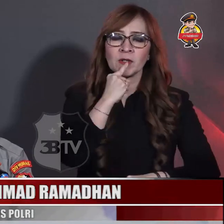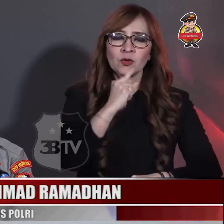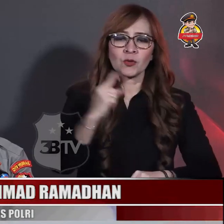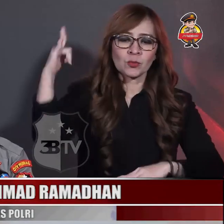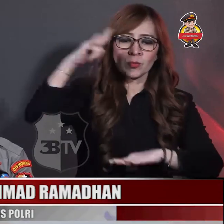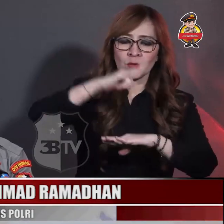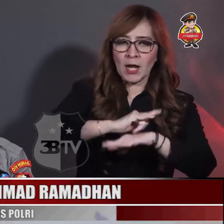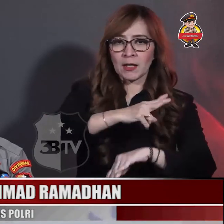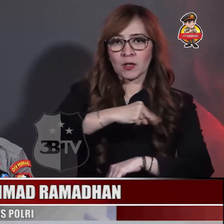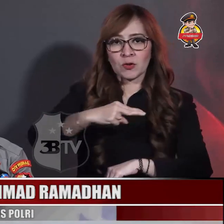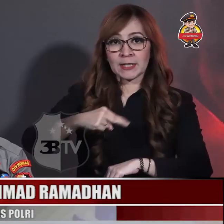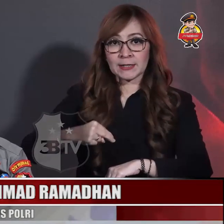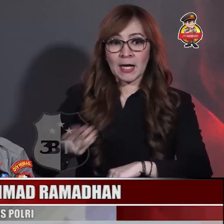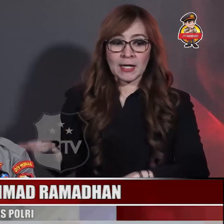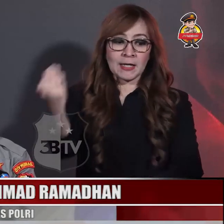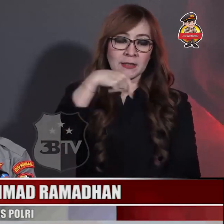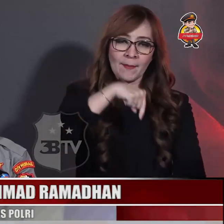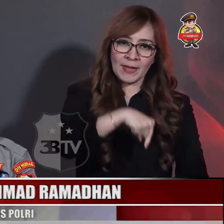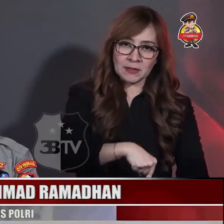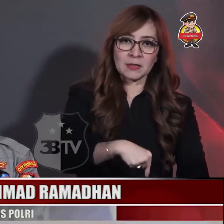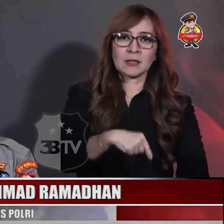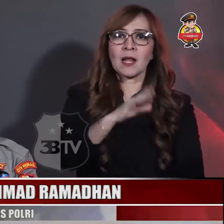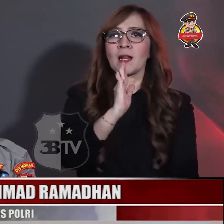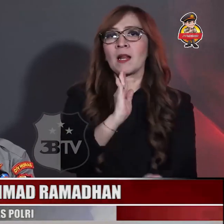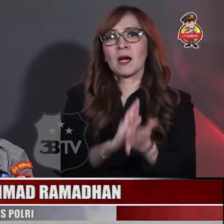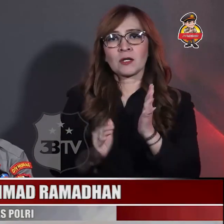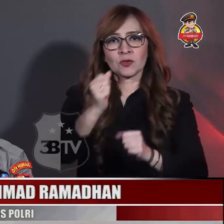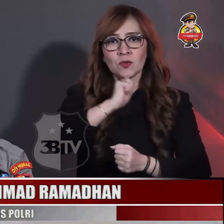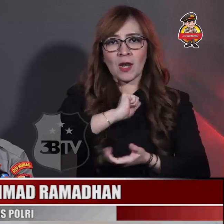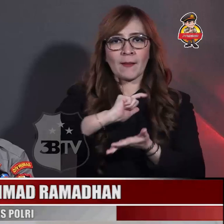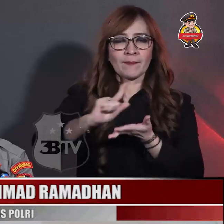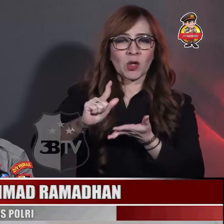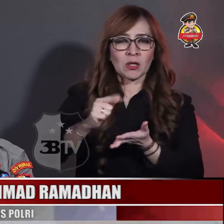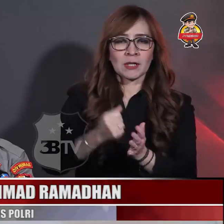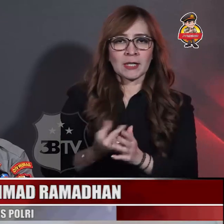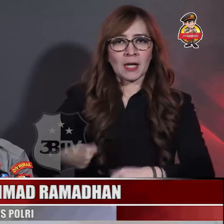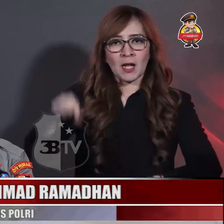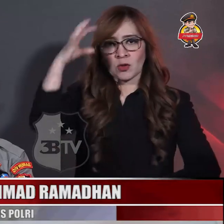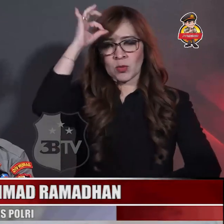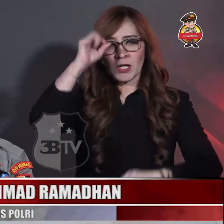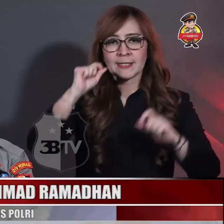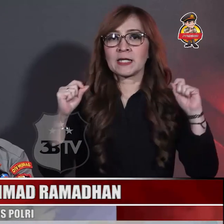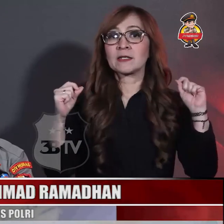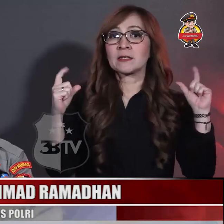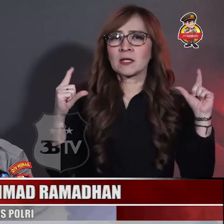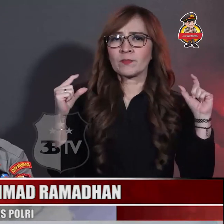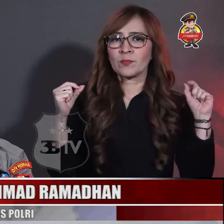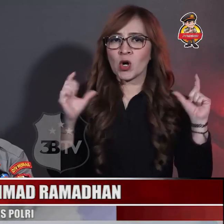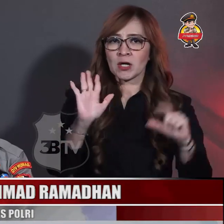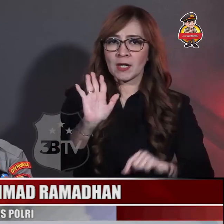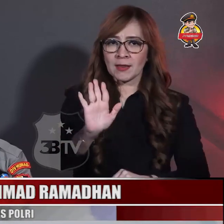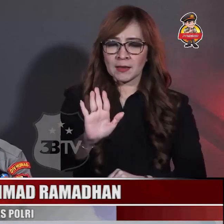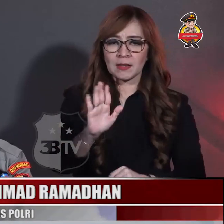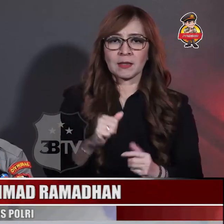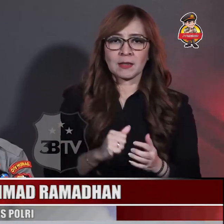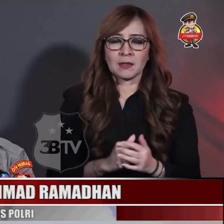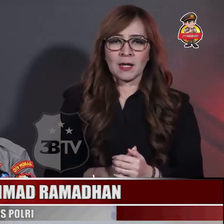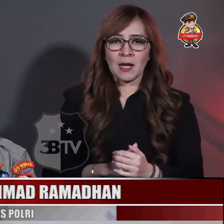Indonesia melapor. Dalam hal ini melaporkan ke Polresta Cirebon dan selanjutnya Polresta Cirebon akan